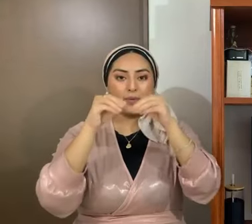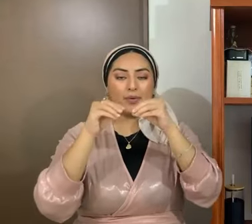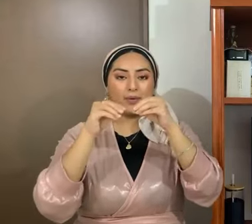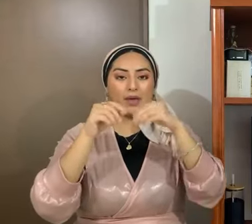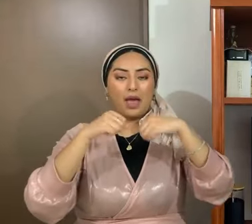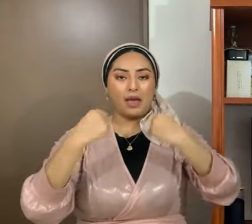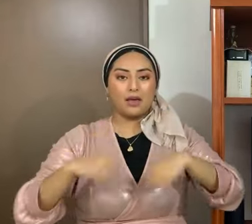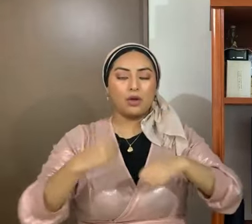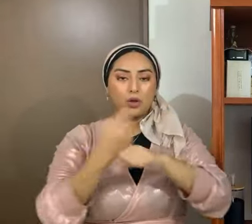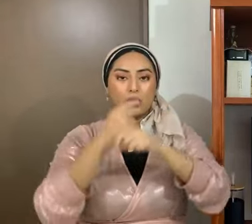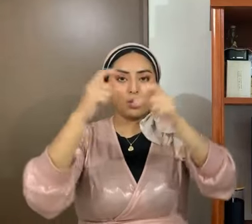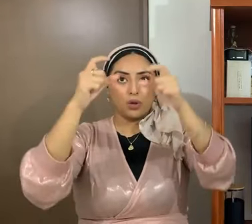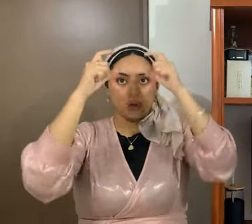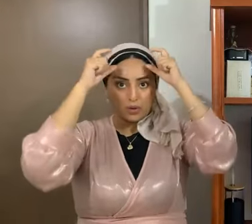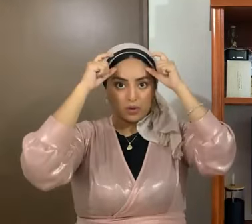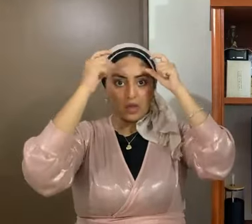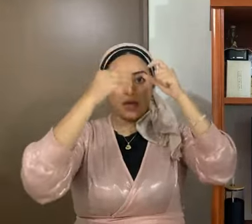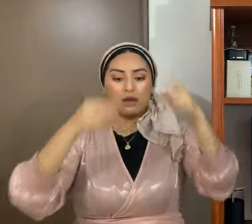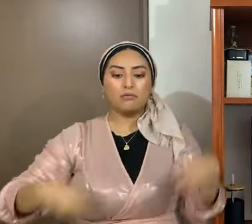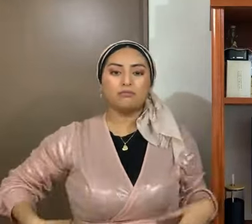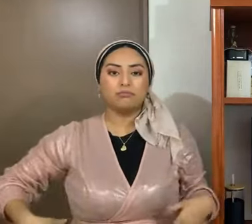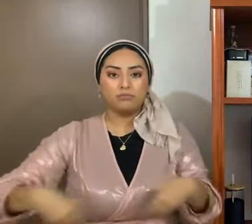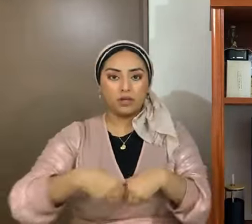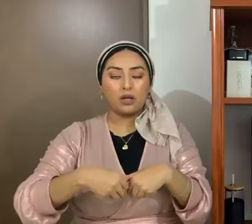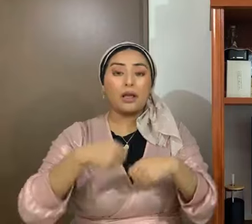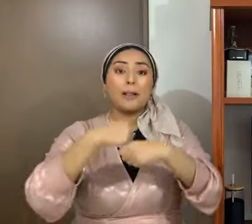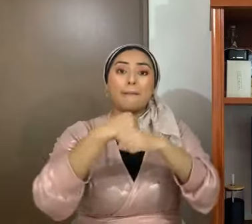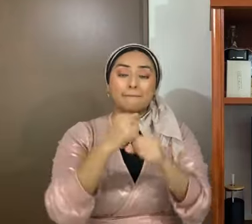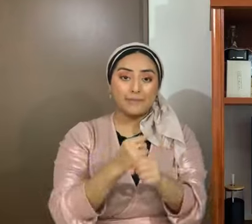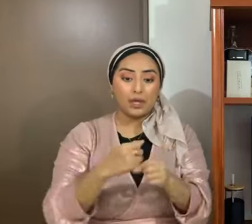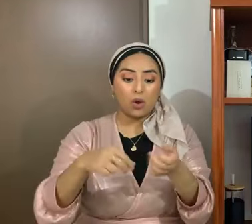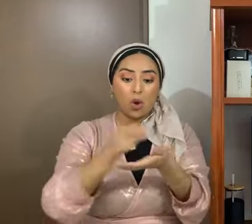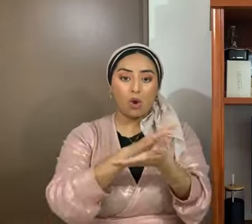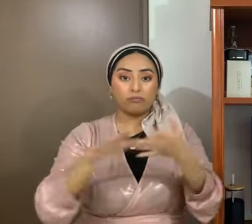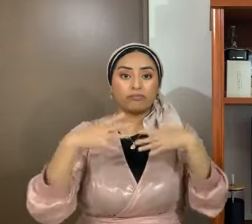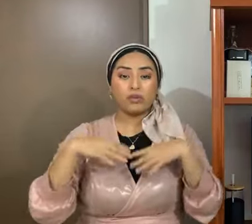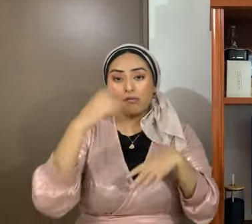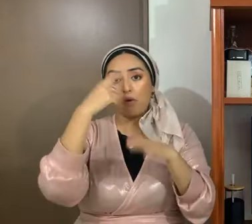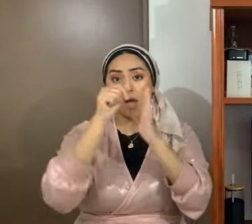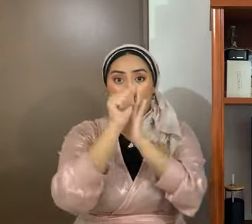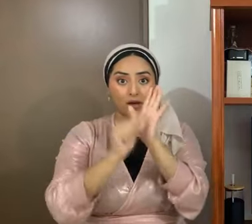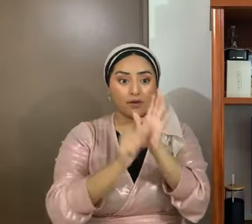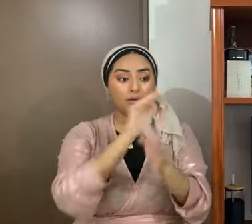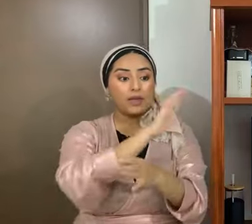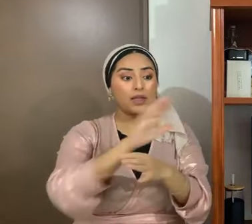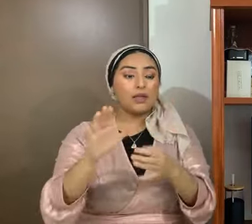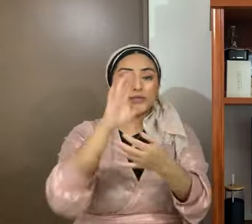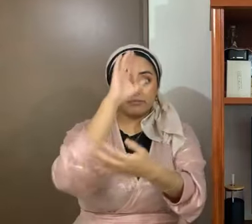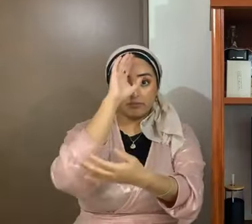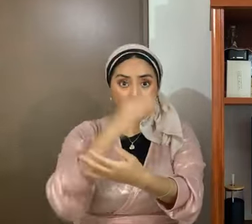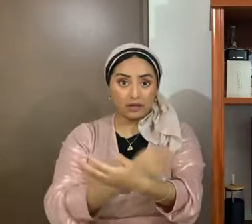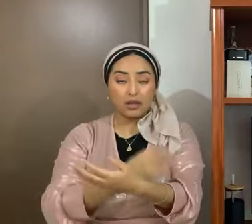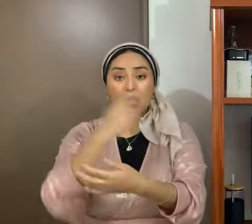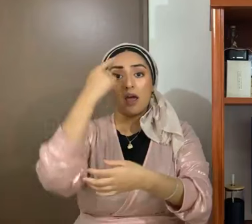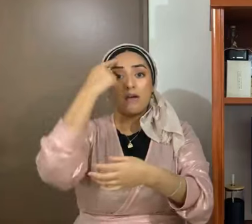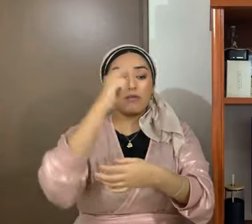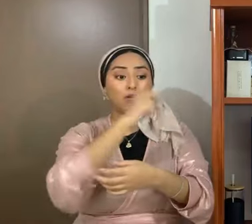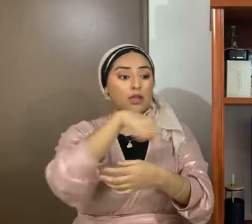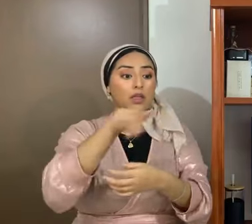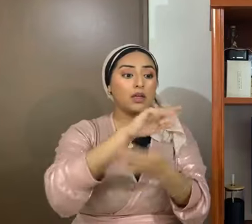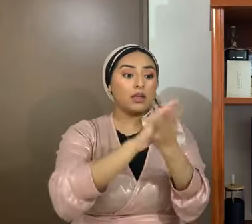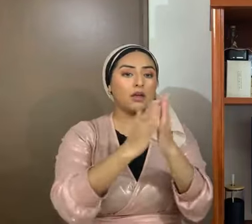el Cohen Gadol, y el cinturón. Hagan pues las vestiduras sagradas para Aarón tu hermano y para sus hijos, para que sean